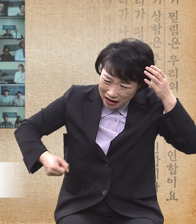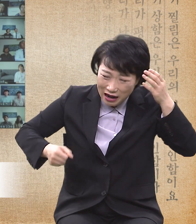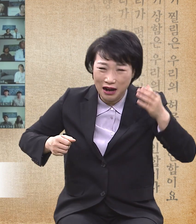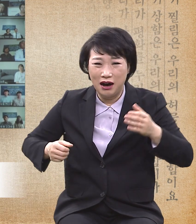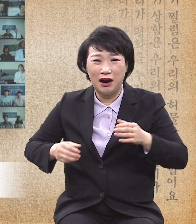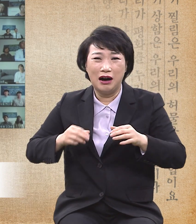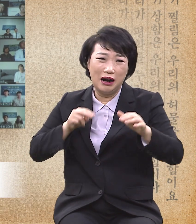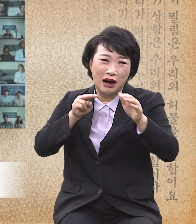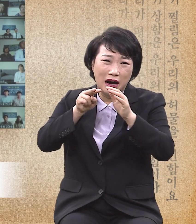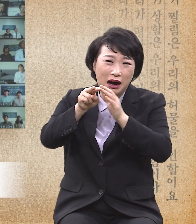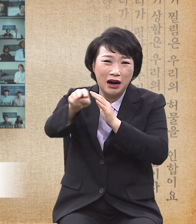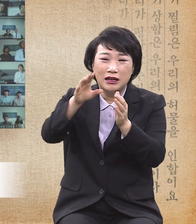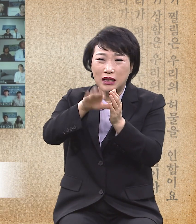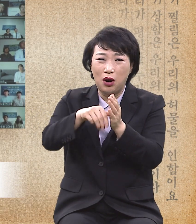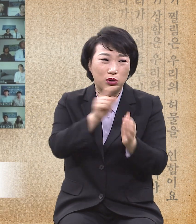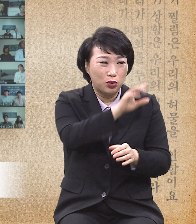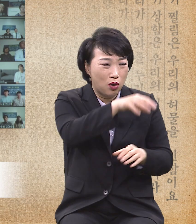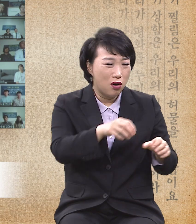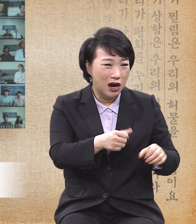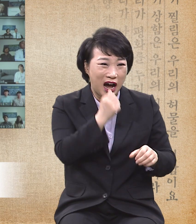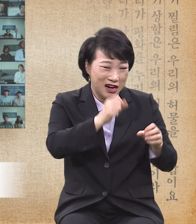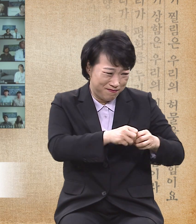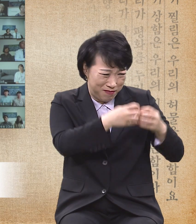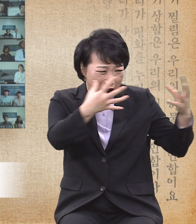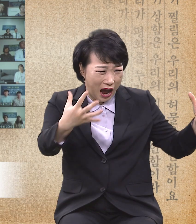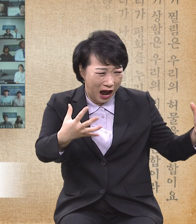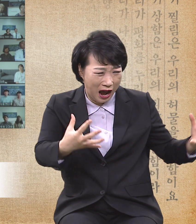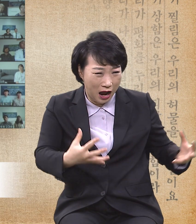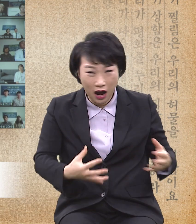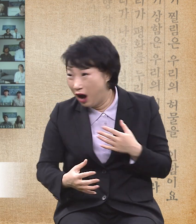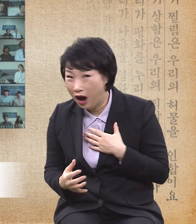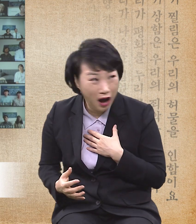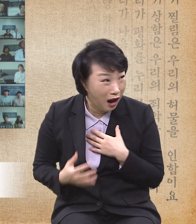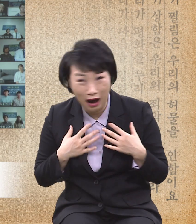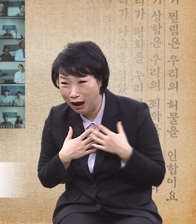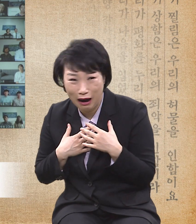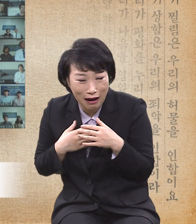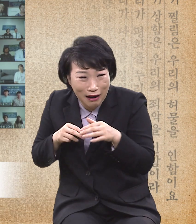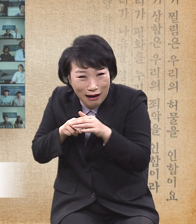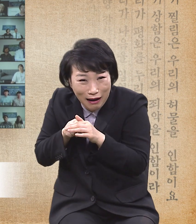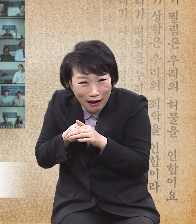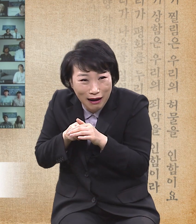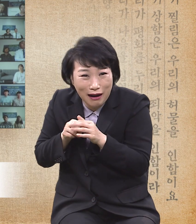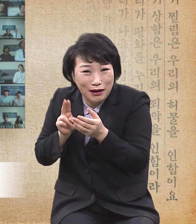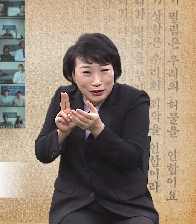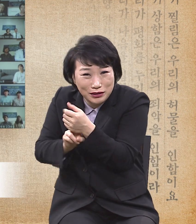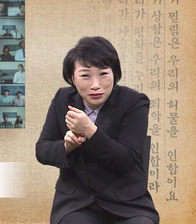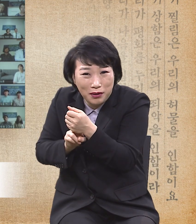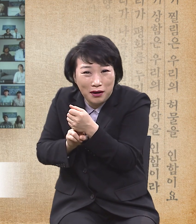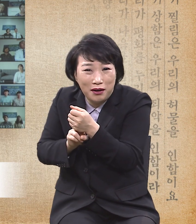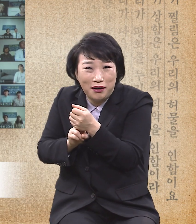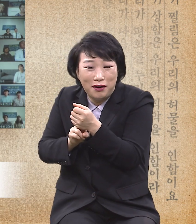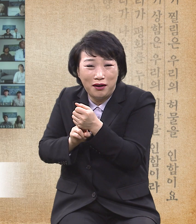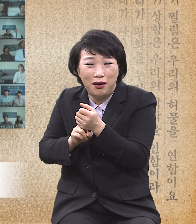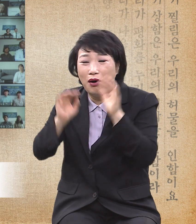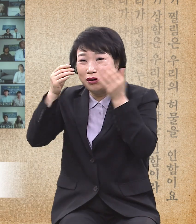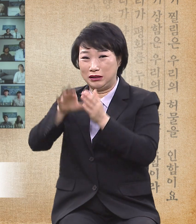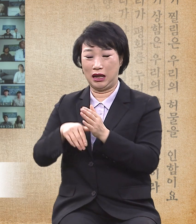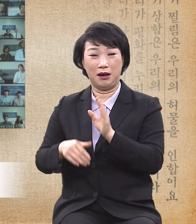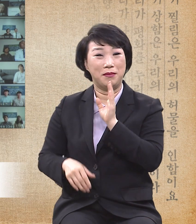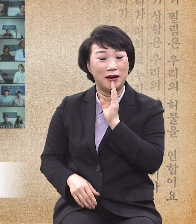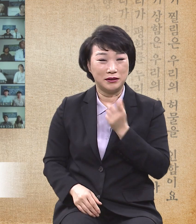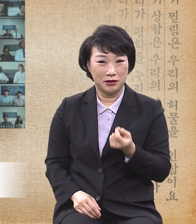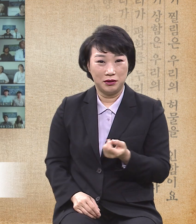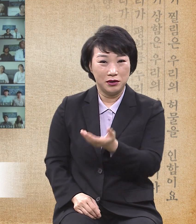소리가 푹 나면 어이구 우리 머리 떨어지는 거 아니야. 어린 도견에. 근데 어느